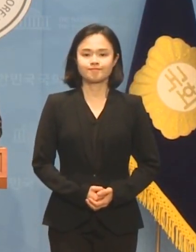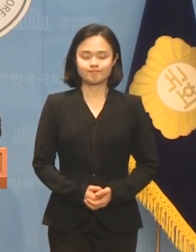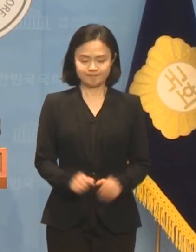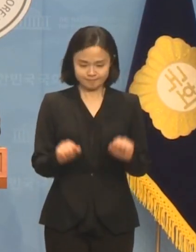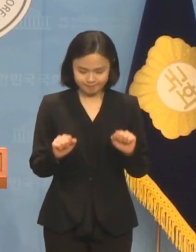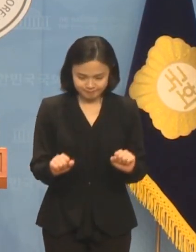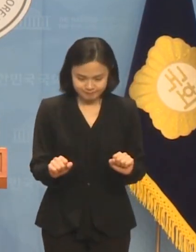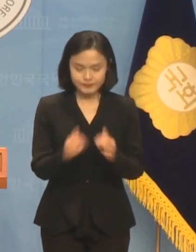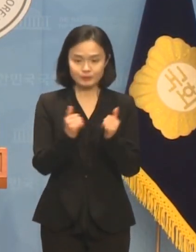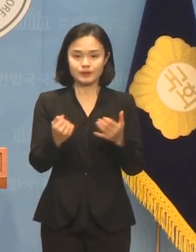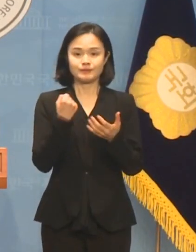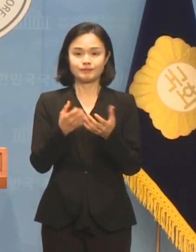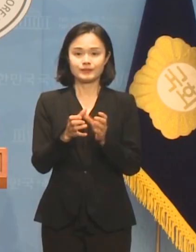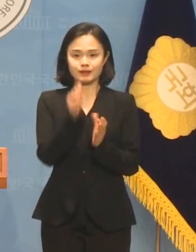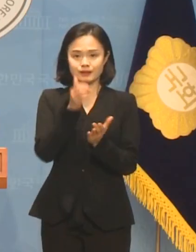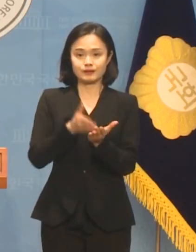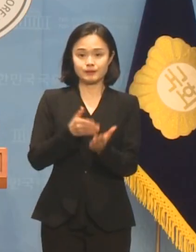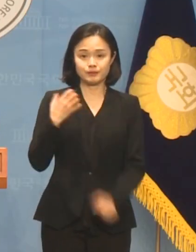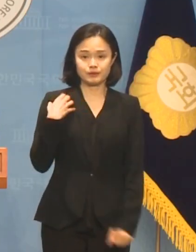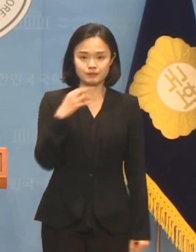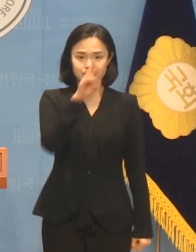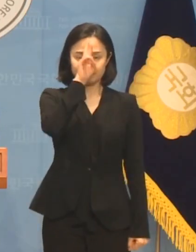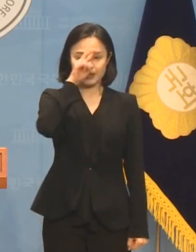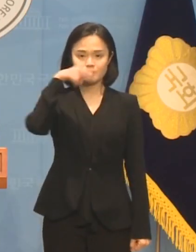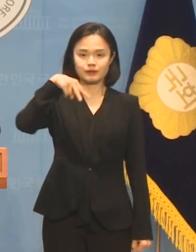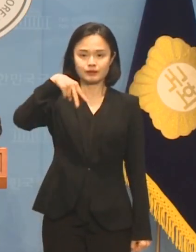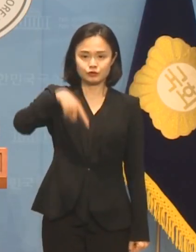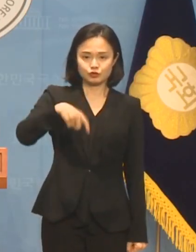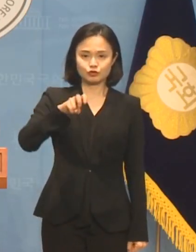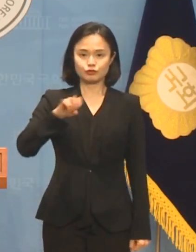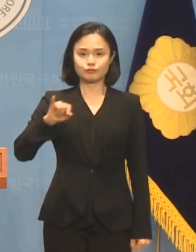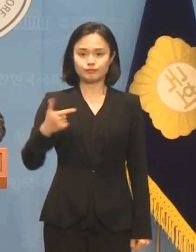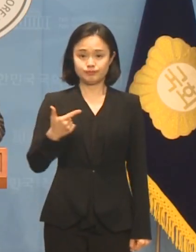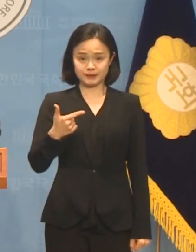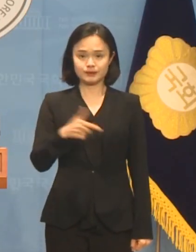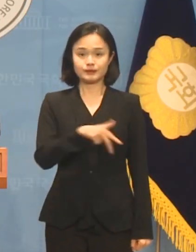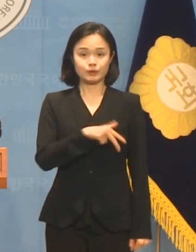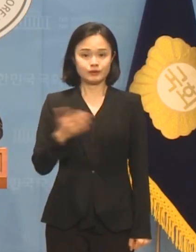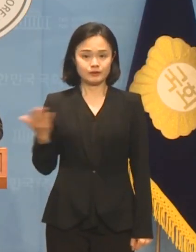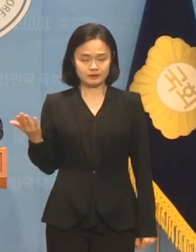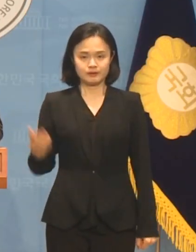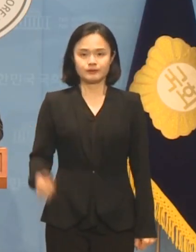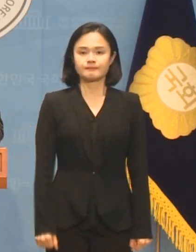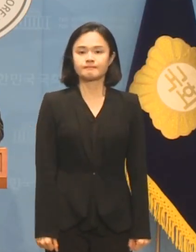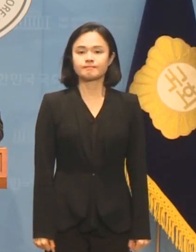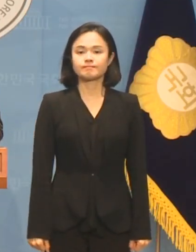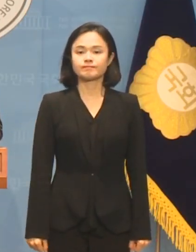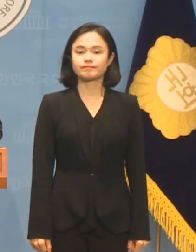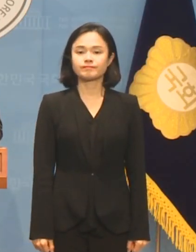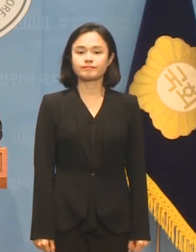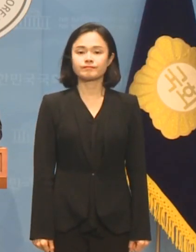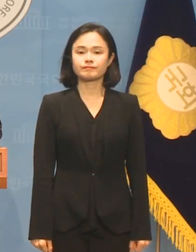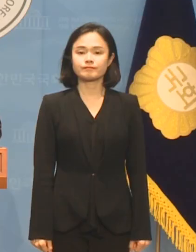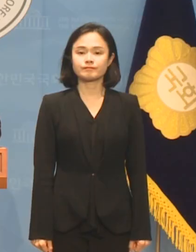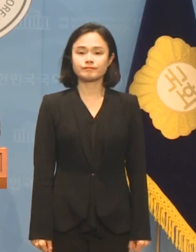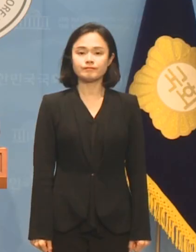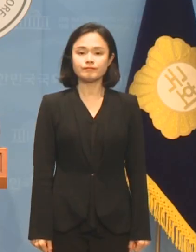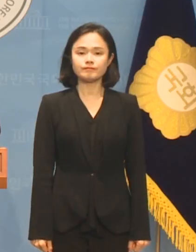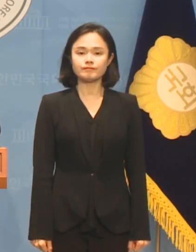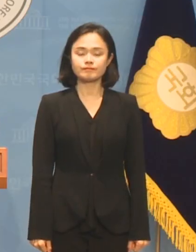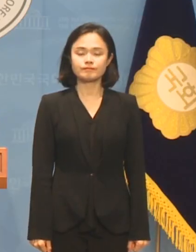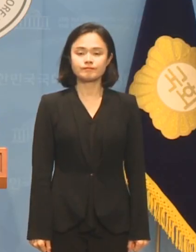국민의힘 원내대변인 박수민 의원입니다. 먼저 브리핑에 앞서 계엄 사태